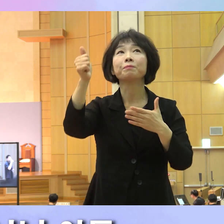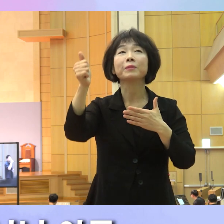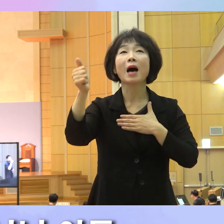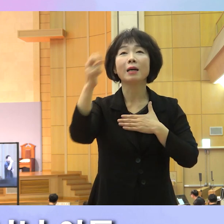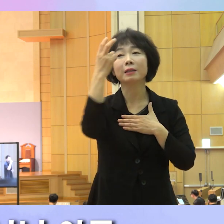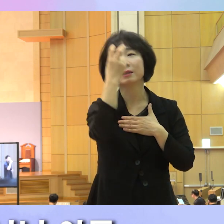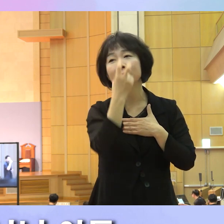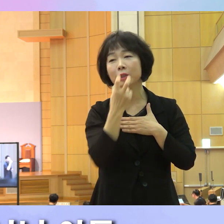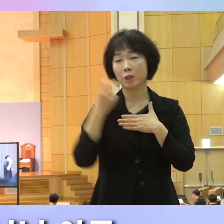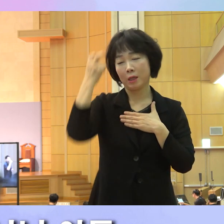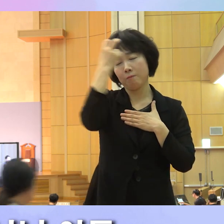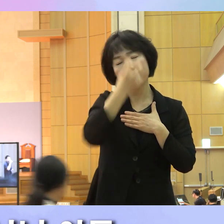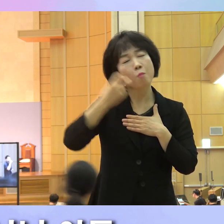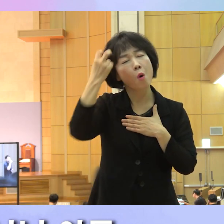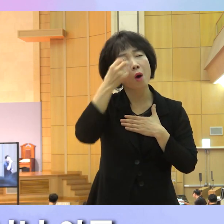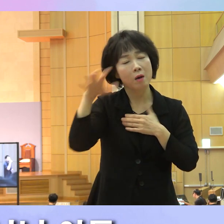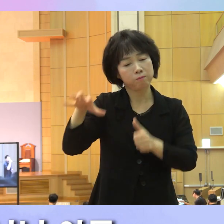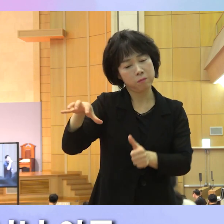주님 나를